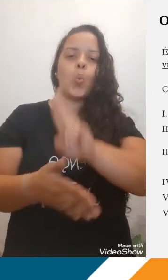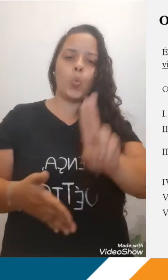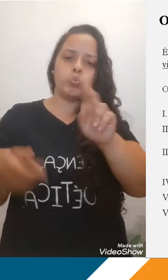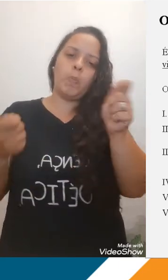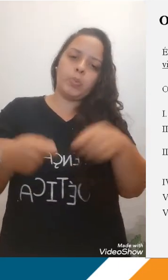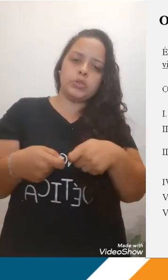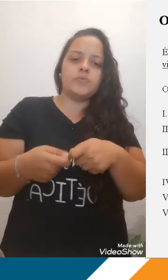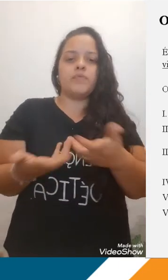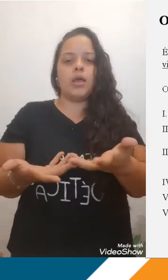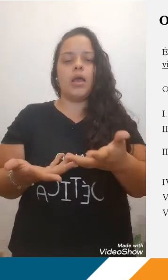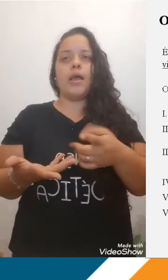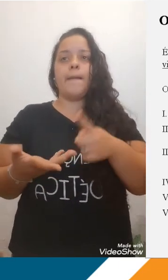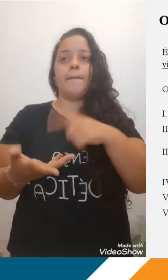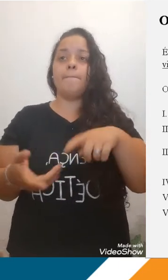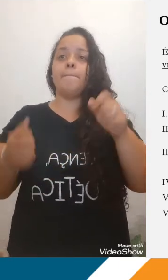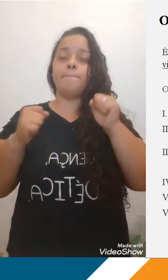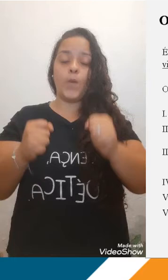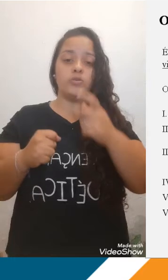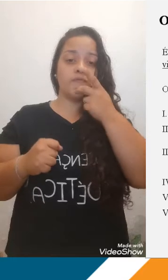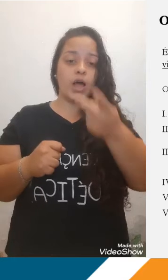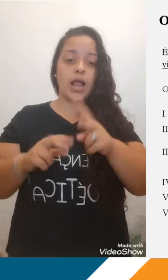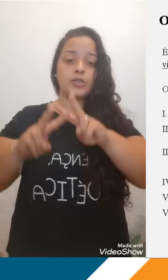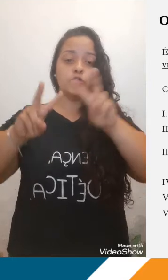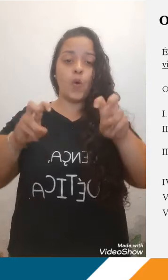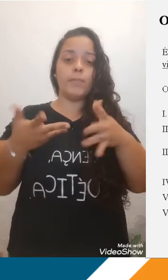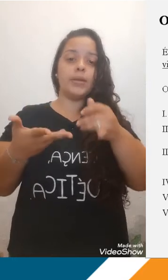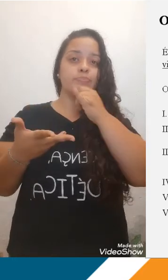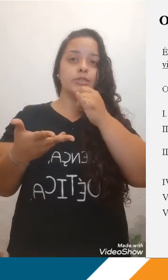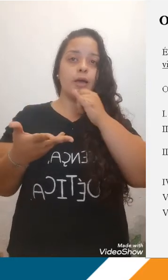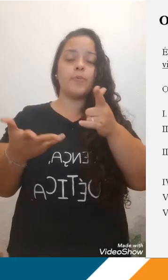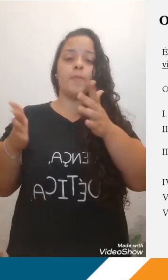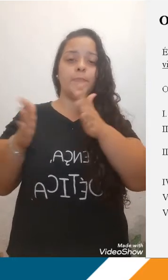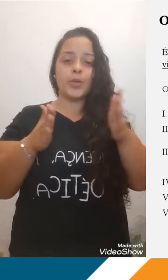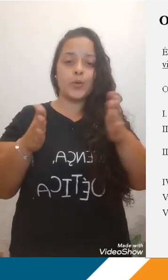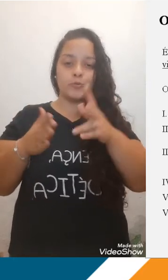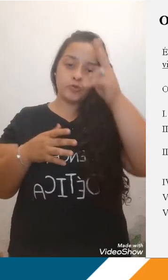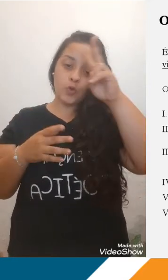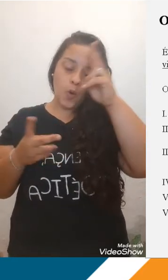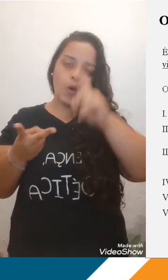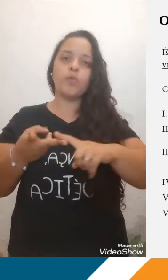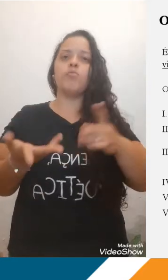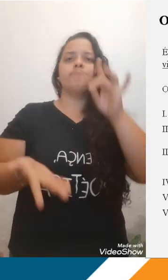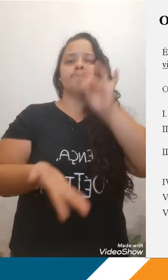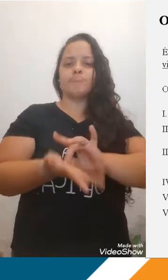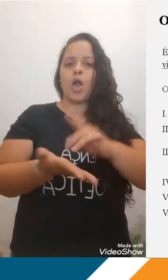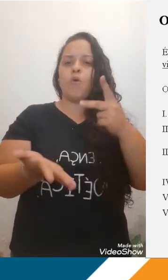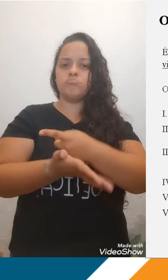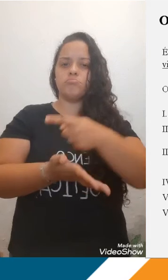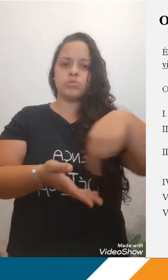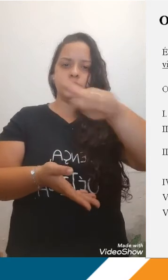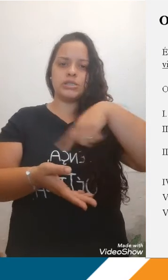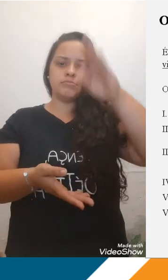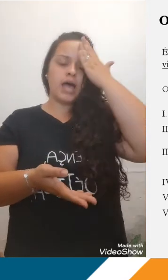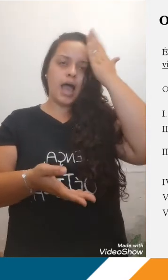possíveis. Vocês podem fazer menções nas suas redações a períodos históricos, a fatos conhecidos, a elementos